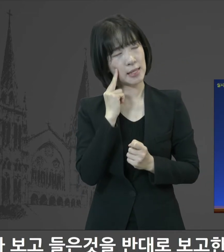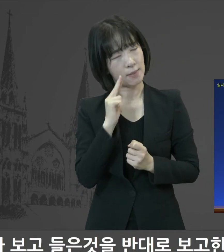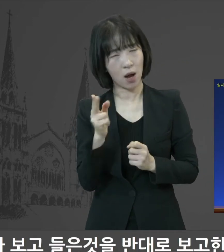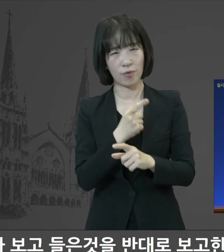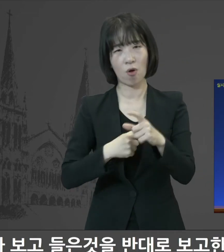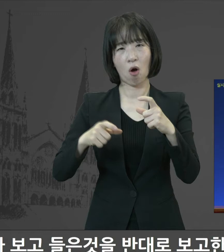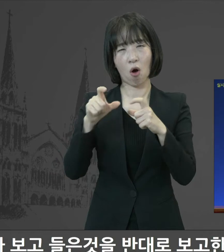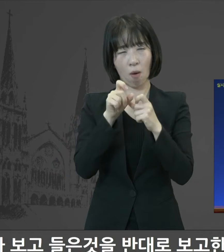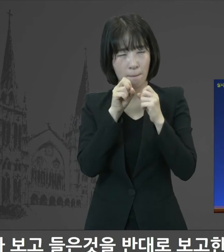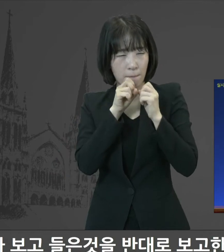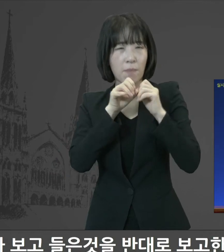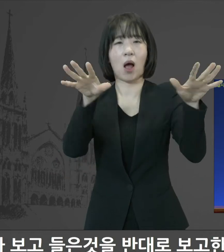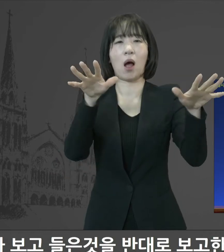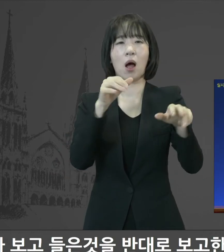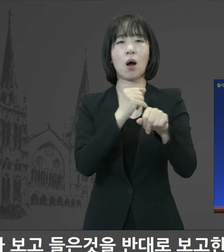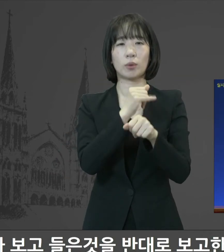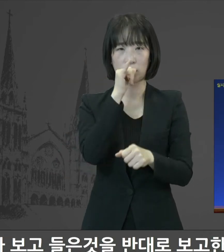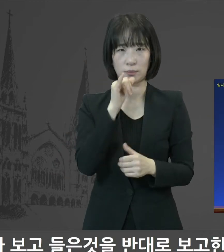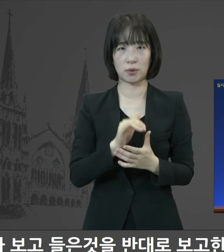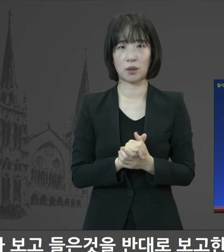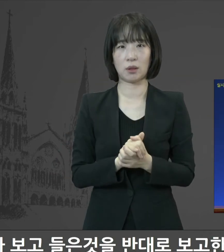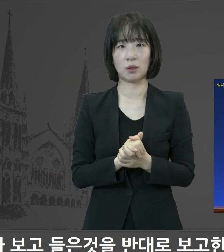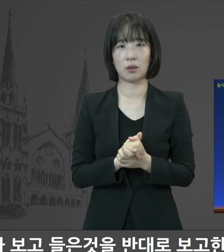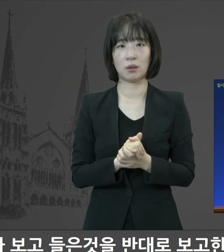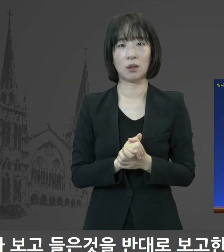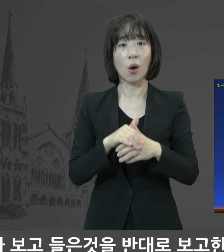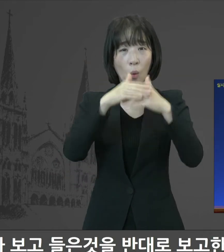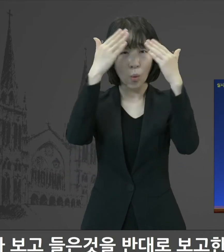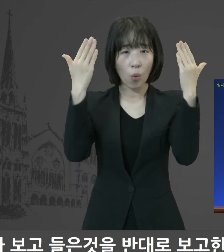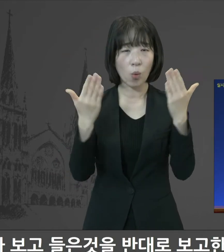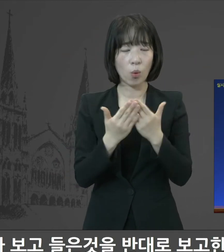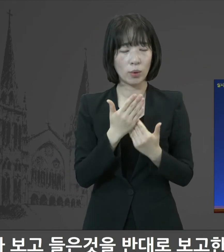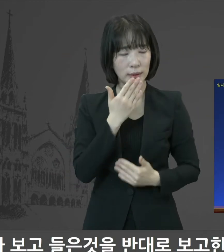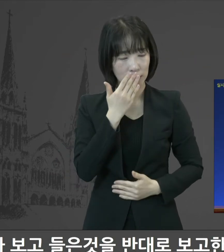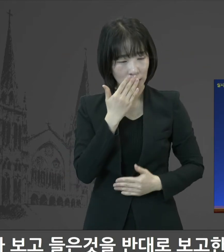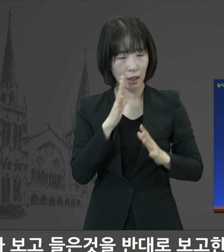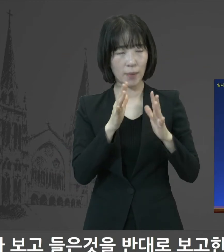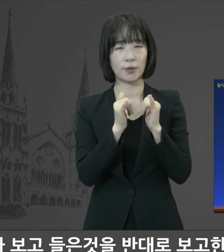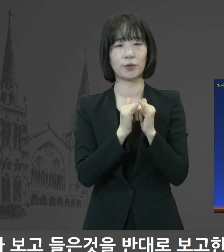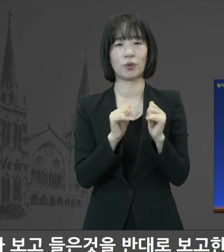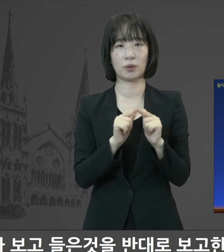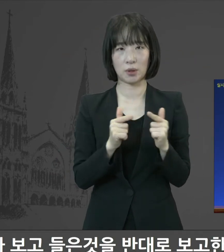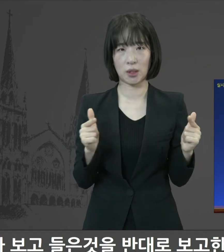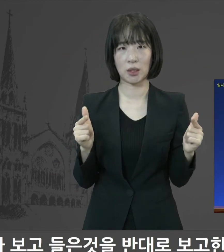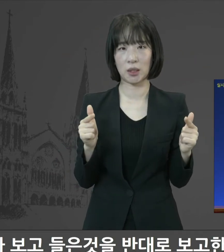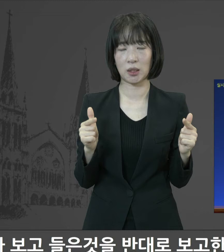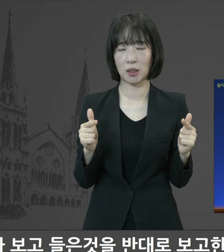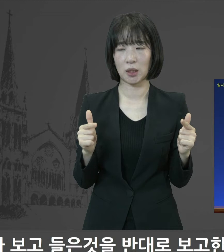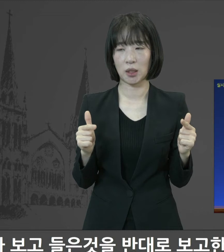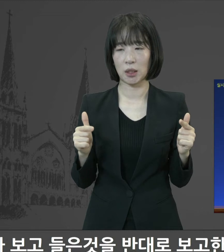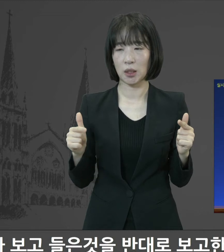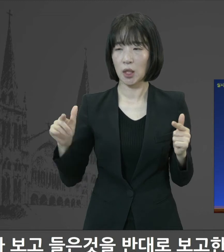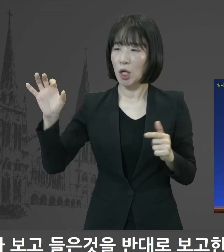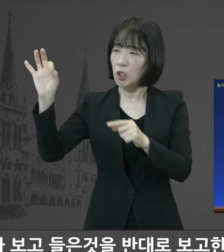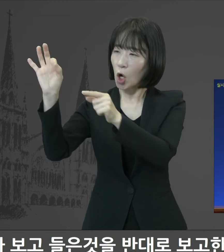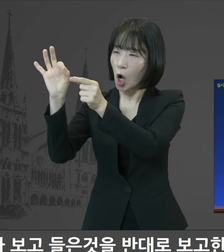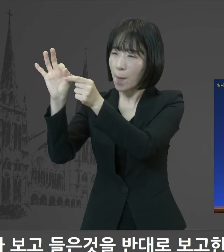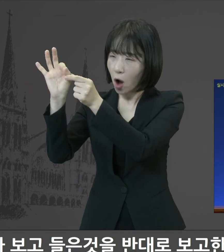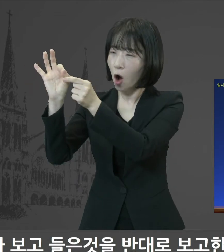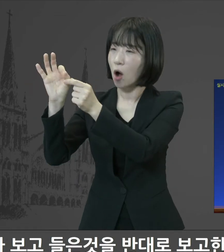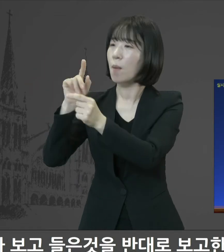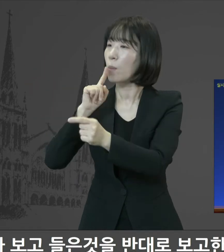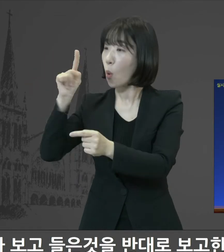오늘 본문으로 들어오면 온 이스라엘 사람들이 이 정탐꾼의 보고를 듣고 우리